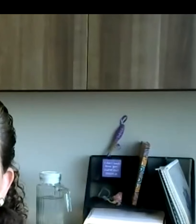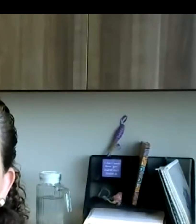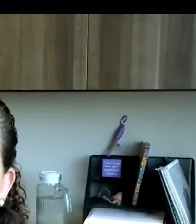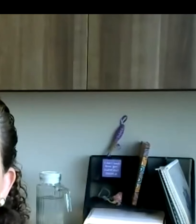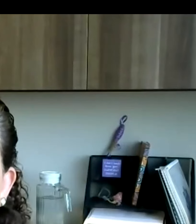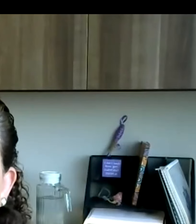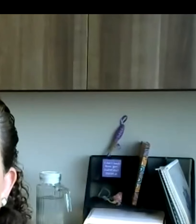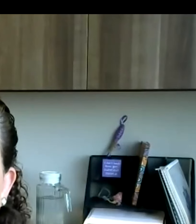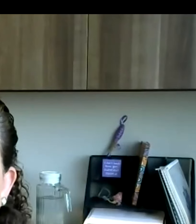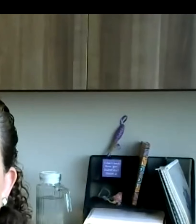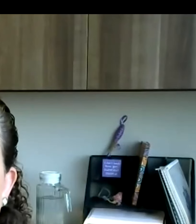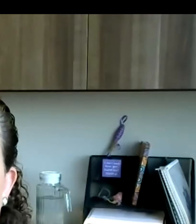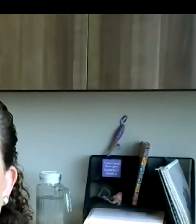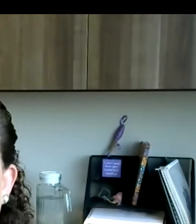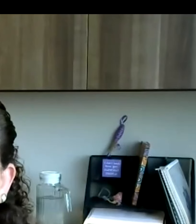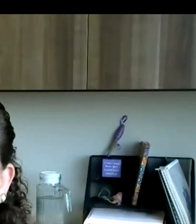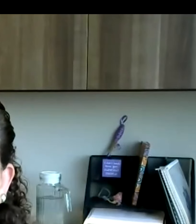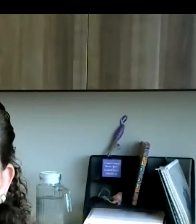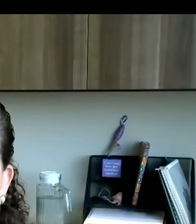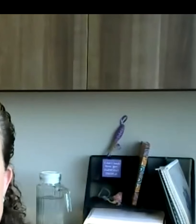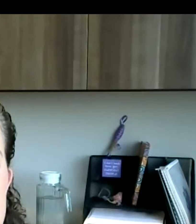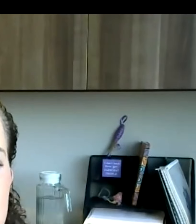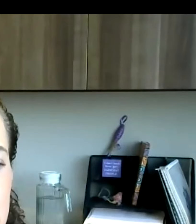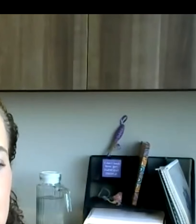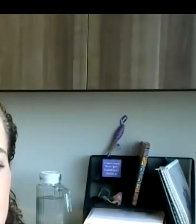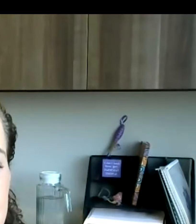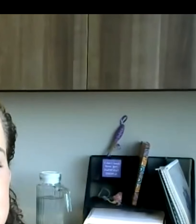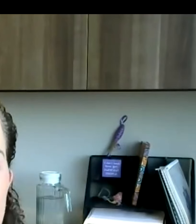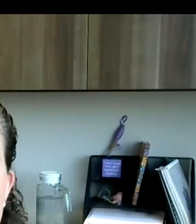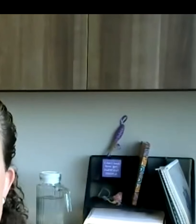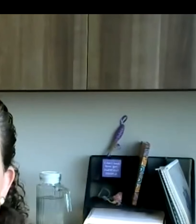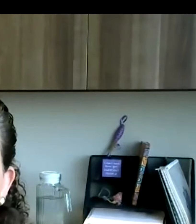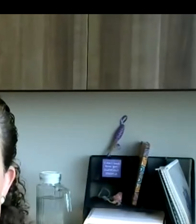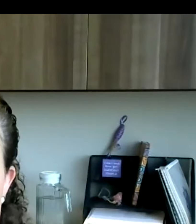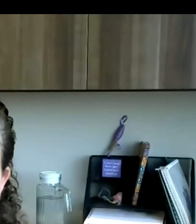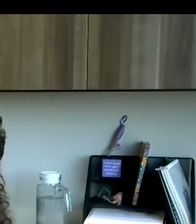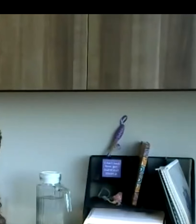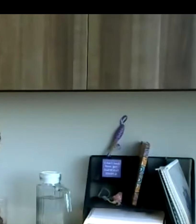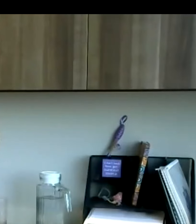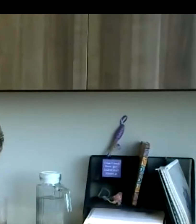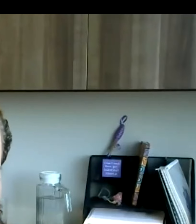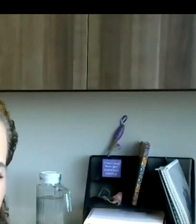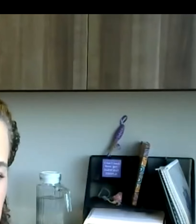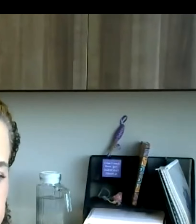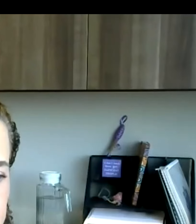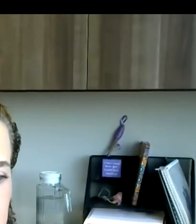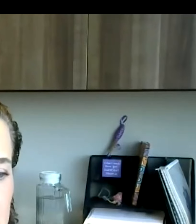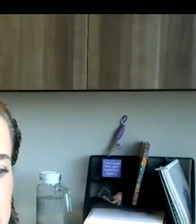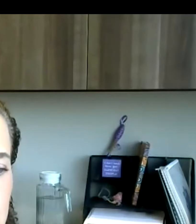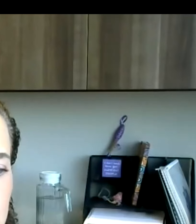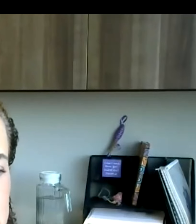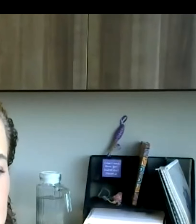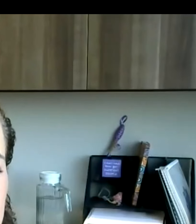de recabarlos de manera engañosa, ¿no? El segundo principio es el principio de consentimiento.